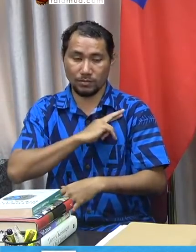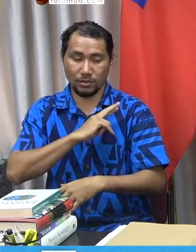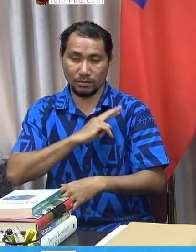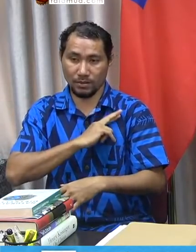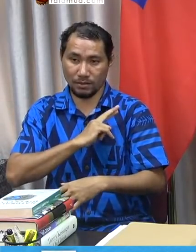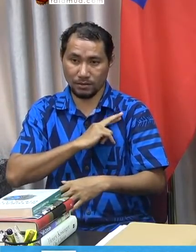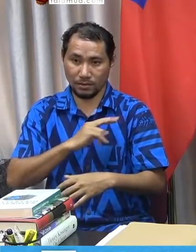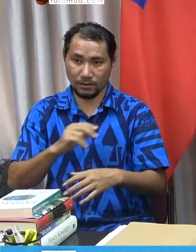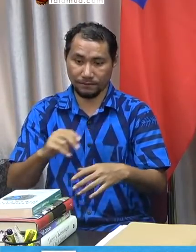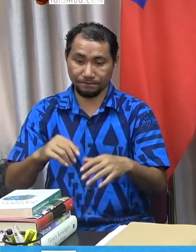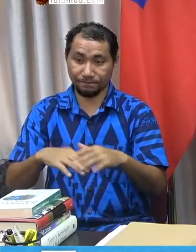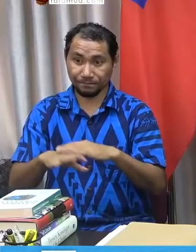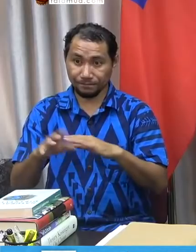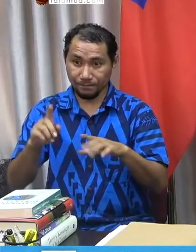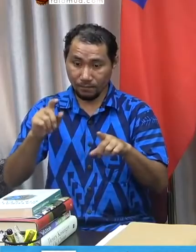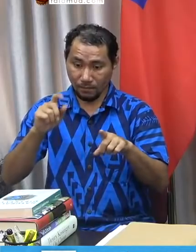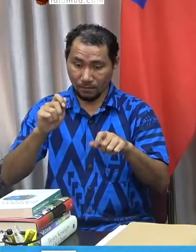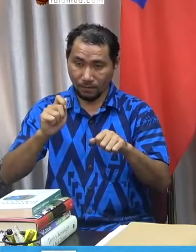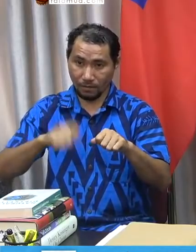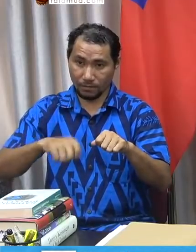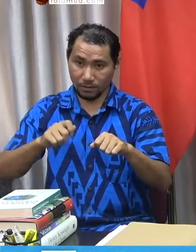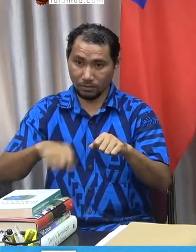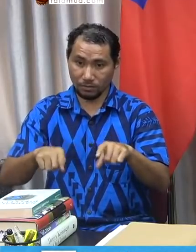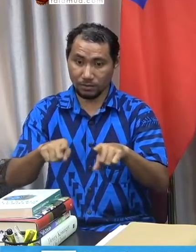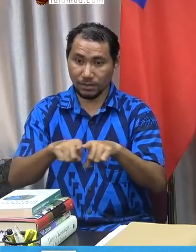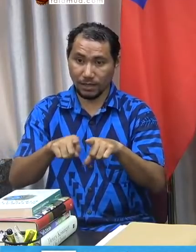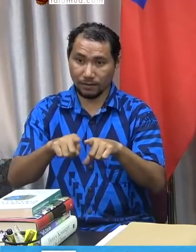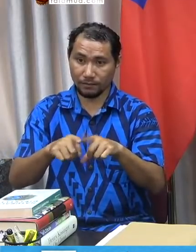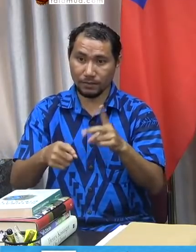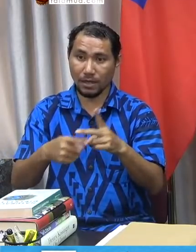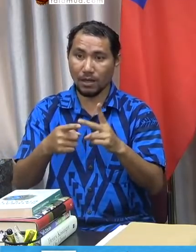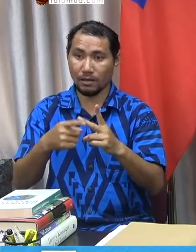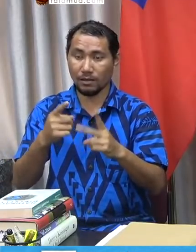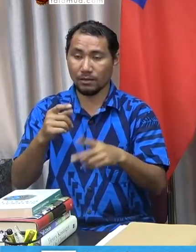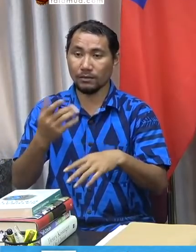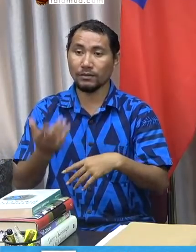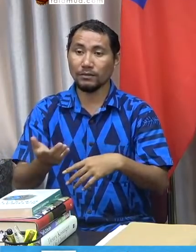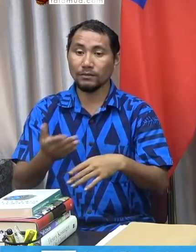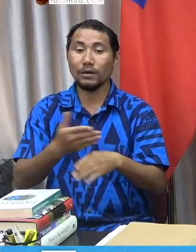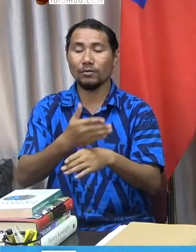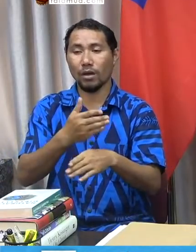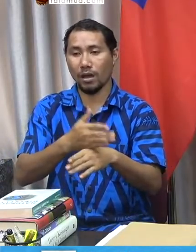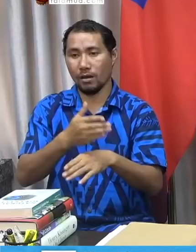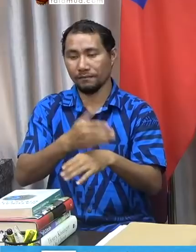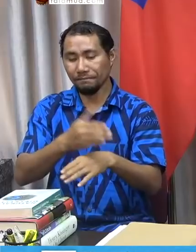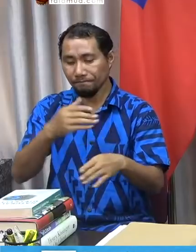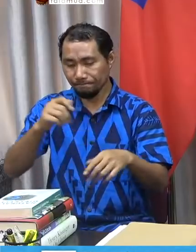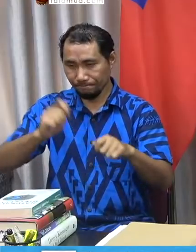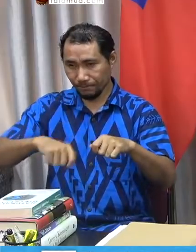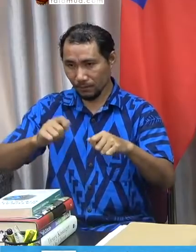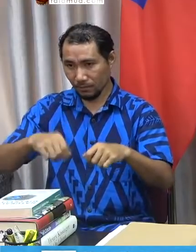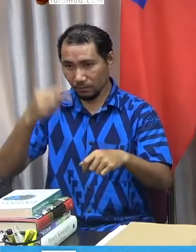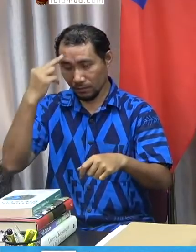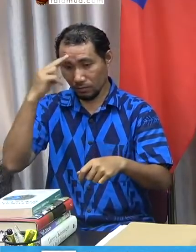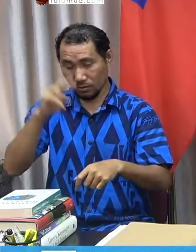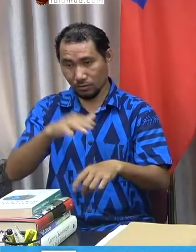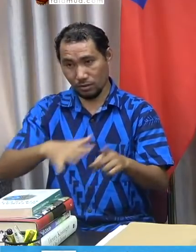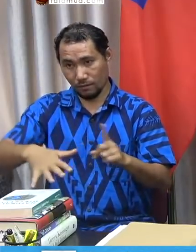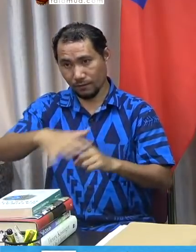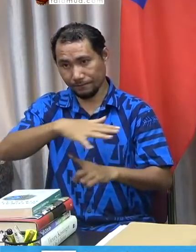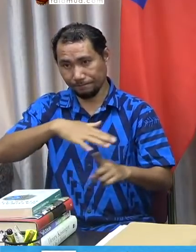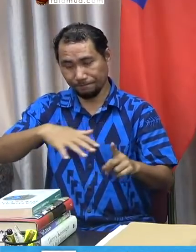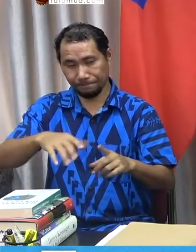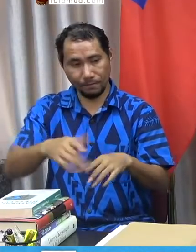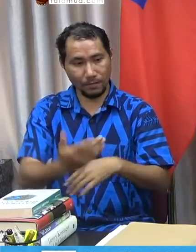faamasinoga ia ma isi tulaga e whaangai o ia i le tātou whaamasinoga whanua maswafa. Ai maise i le